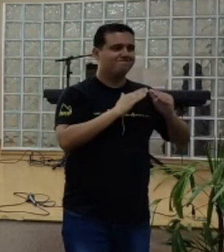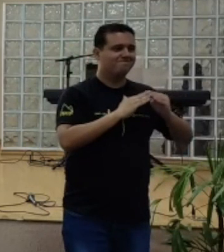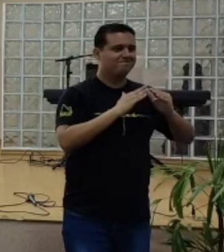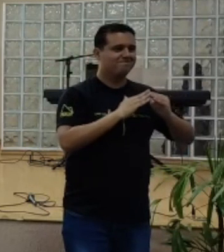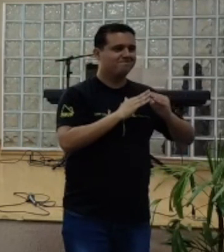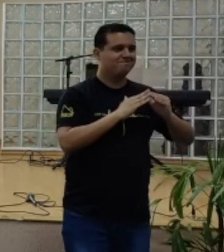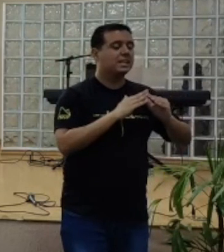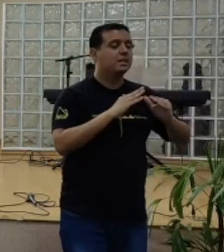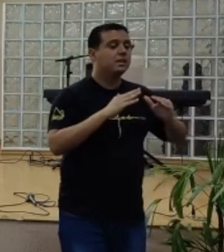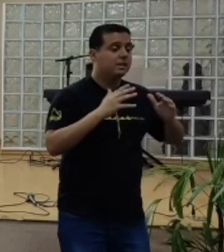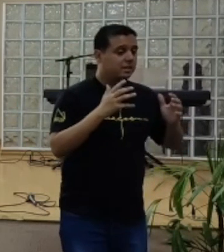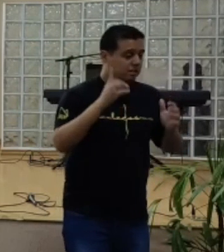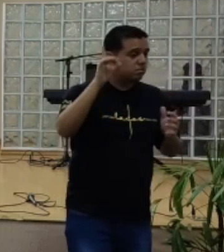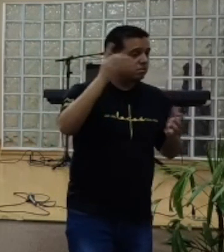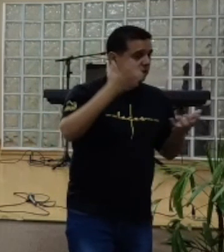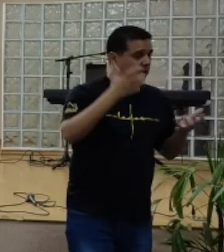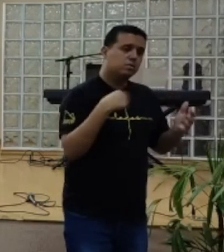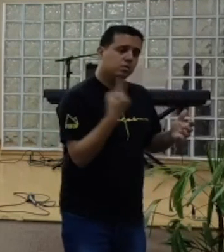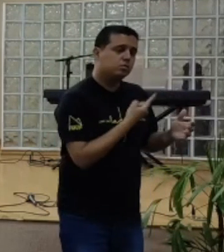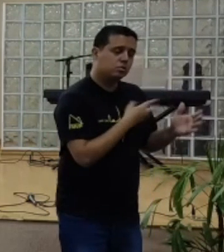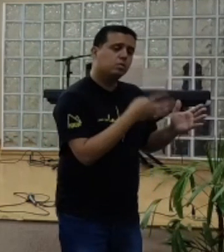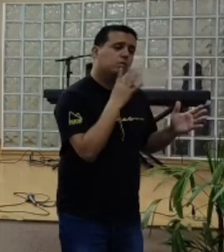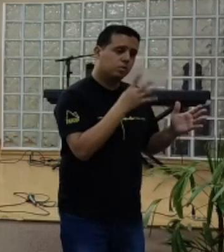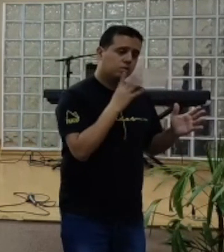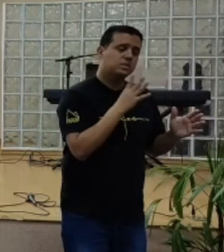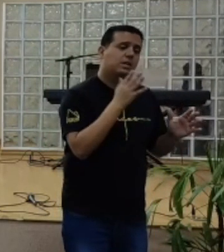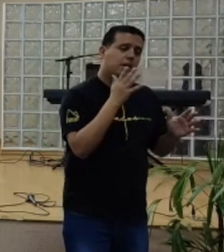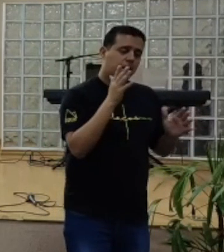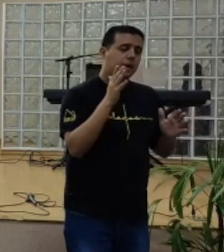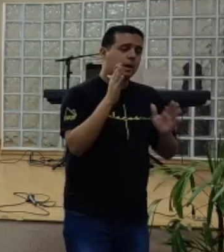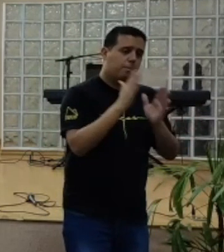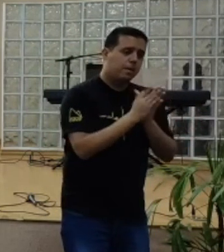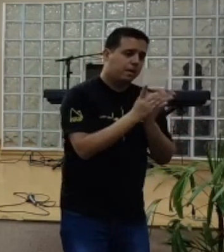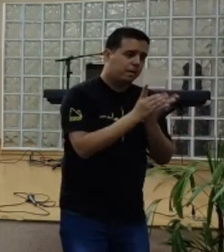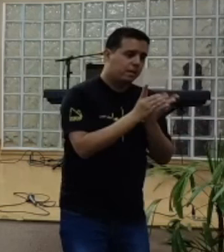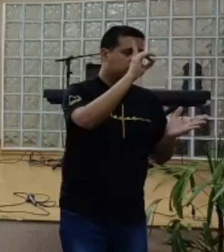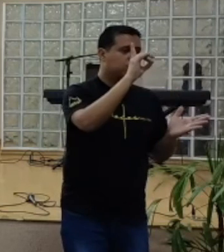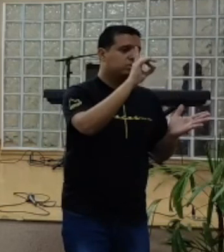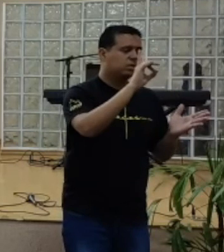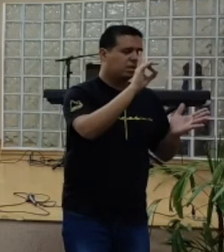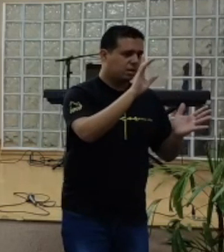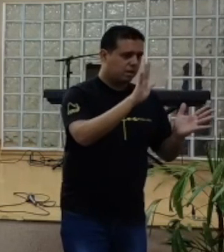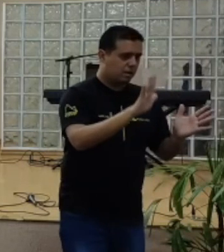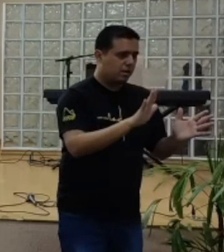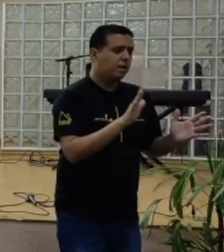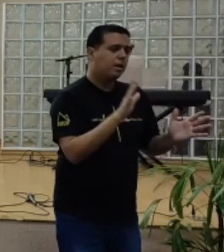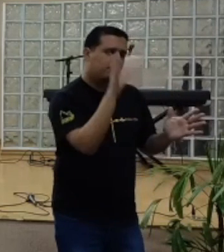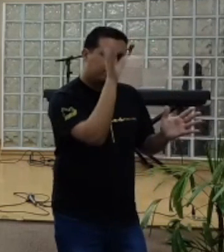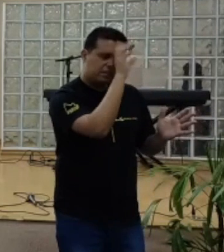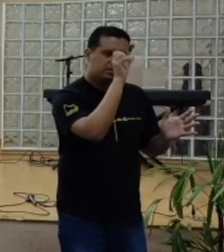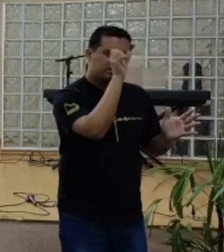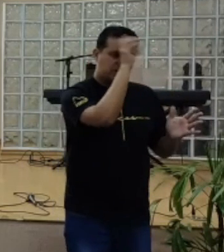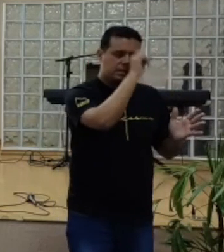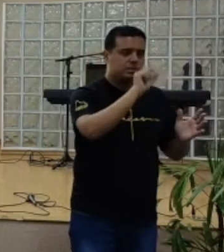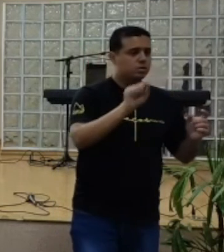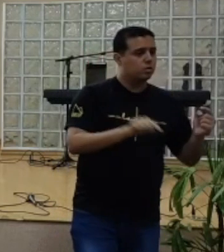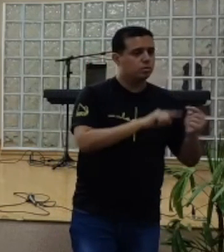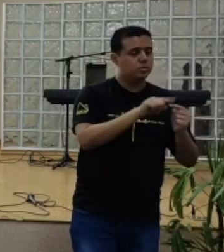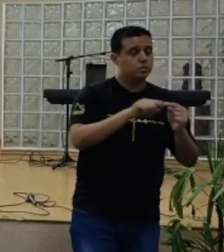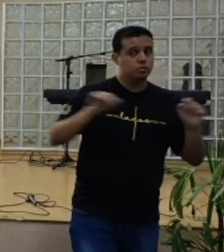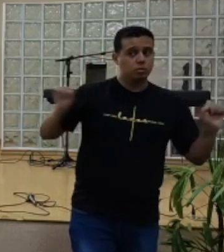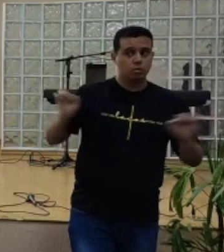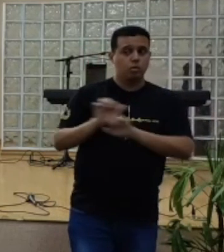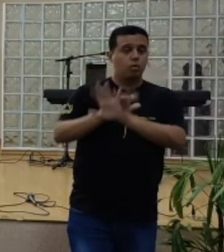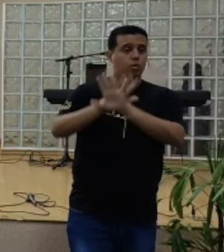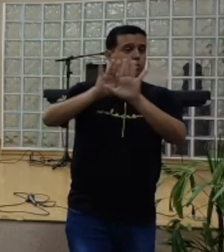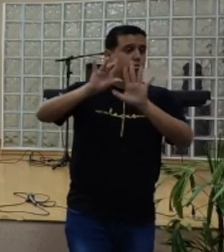preceitos, que apliquemos esses preceitos, mas não para que sejamos salvos, e sim para que glorifiquemos o Seu nome